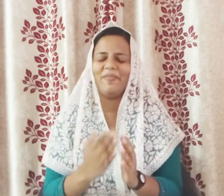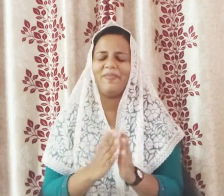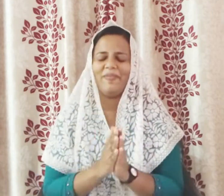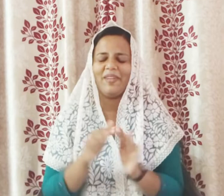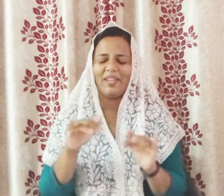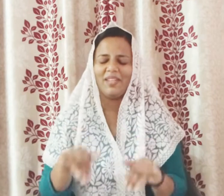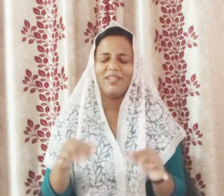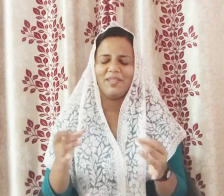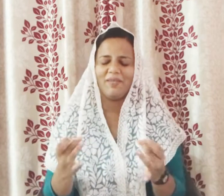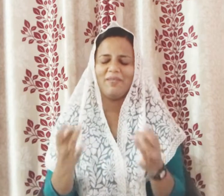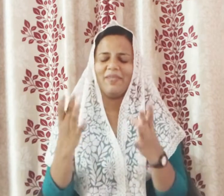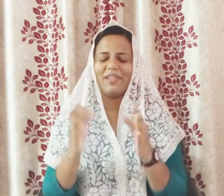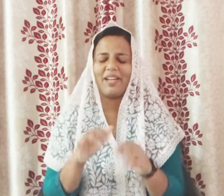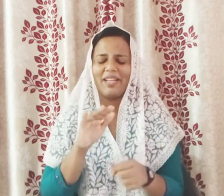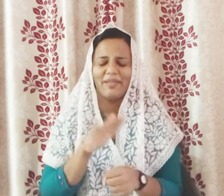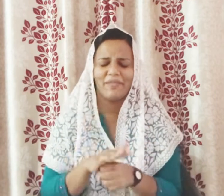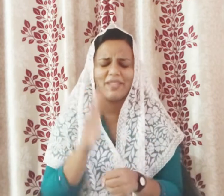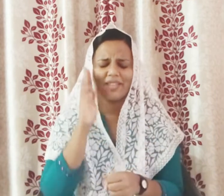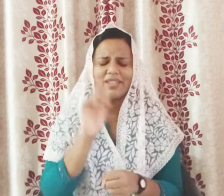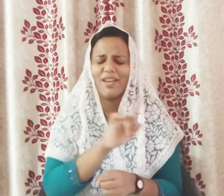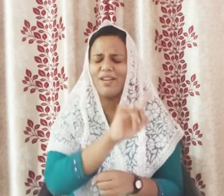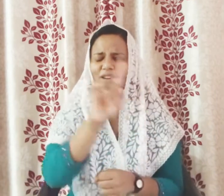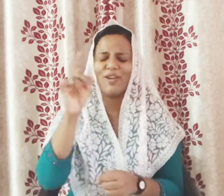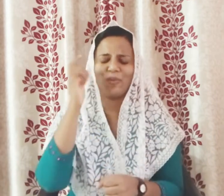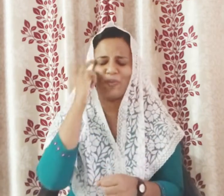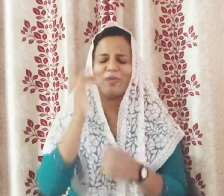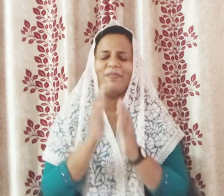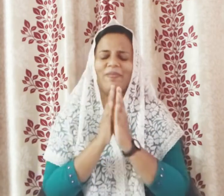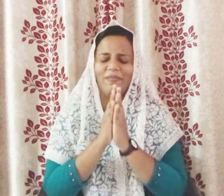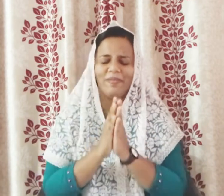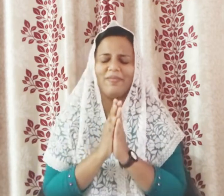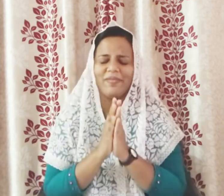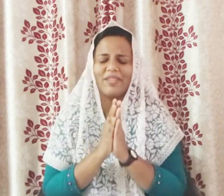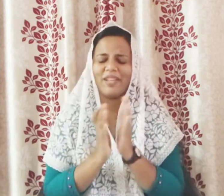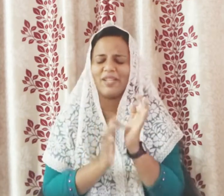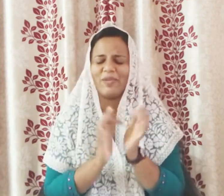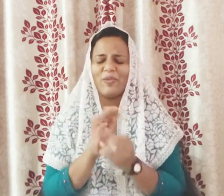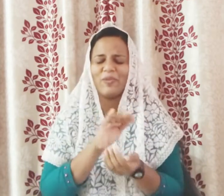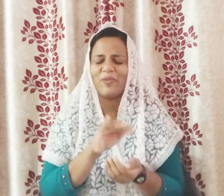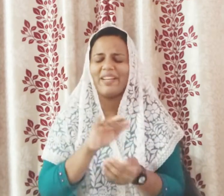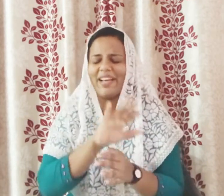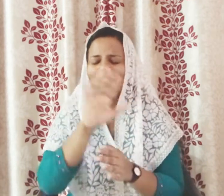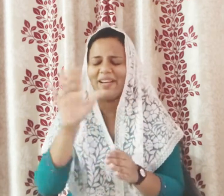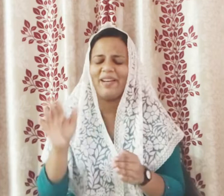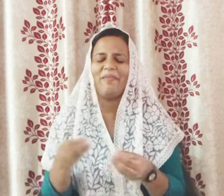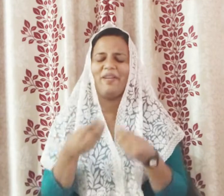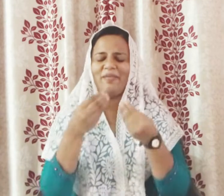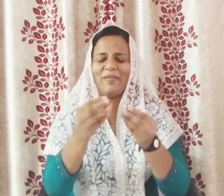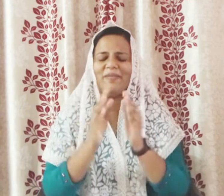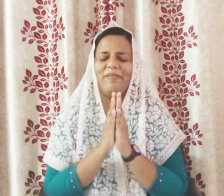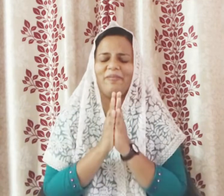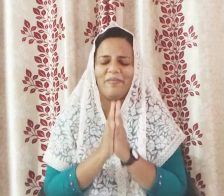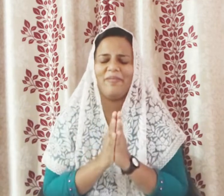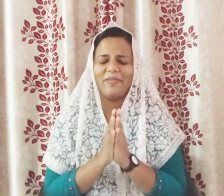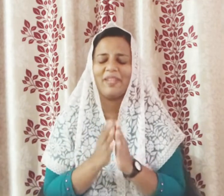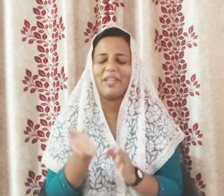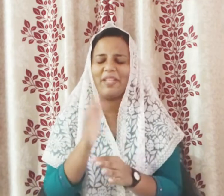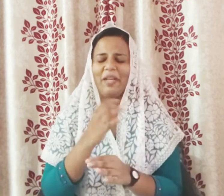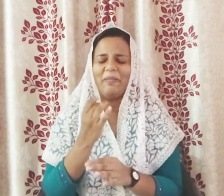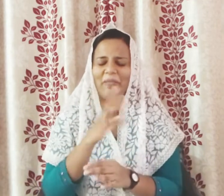പറയുന്നു. അപ്പം ഇന്ന് പ്രഭാതത്തിൽ ഈ ശബ്ദം കേൾക്കുന്ന എല്ലാ മക്കൾക്കും വേണ്ടി പ്രാർത്ഥിക്കുക അപ്പാ. കർത്താവേ, അങ്ങയുടെ കുഞ്ഞുങ്ങളെ അങ്ങയുടെ കരങ്ങളിലേക്ക് ഏൽപ്പിക്കുന്നു. ഞങ്ങളെ ഓരോരുത്തരും കഴിഞ്ഞ